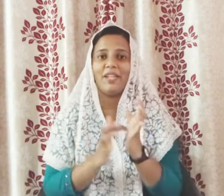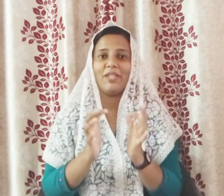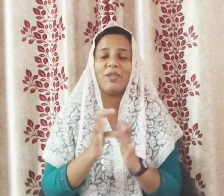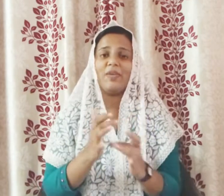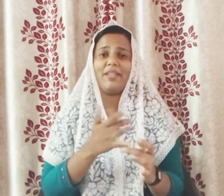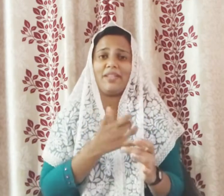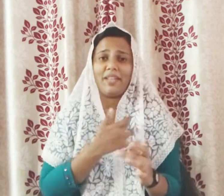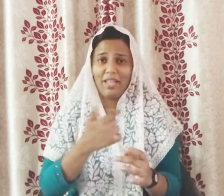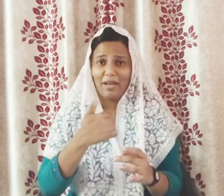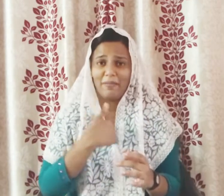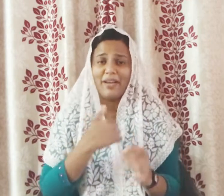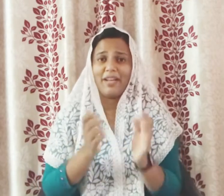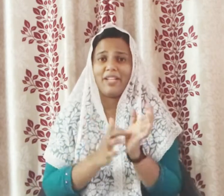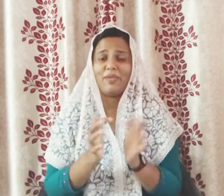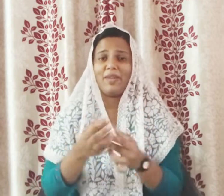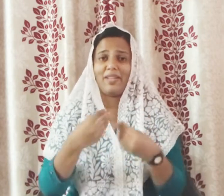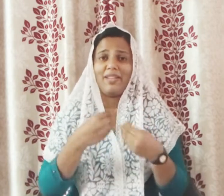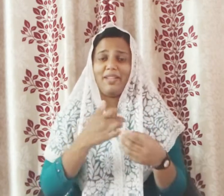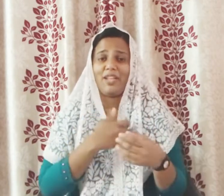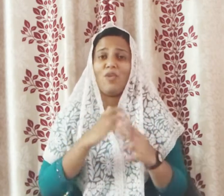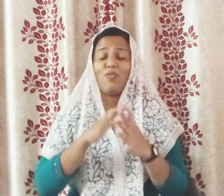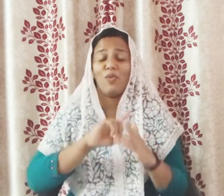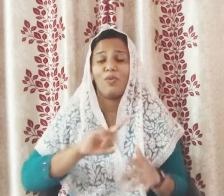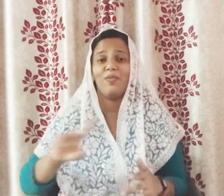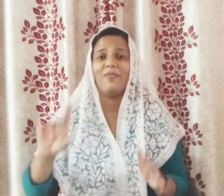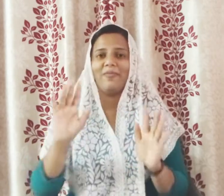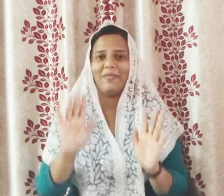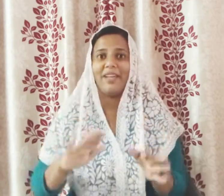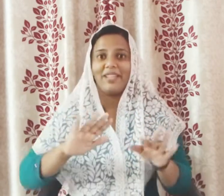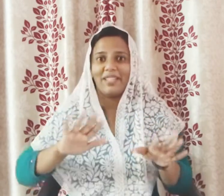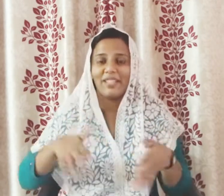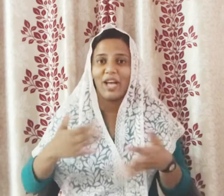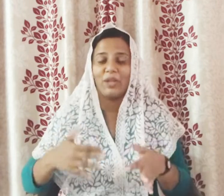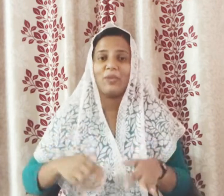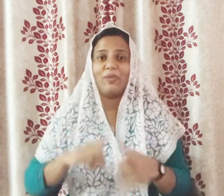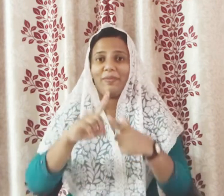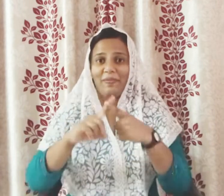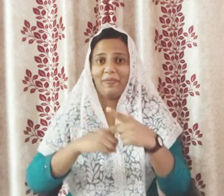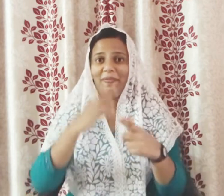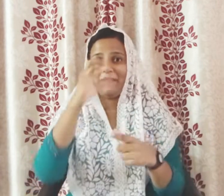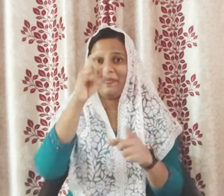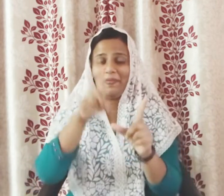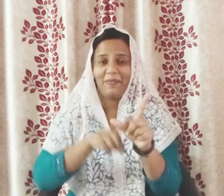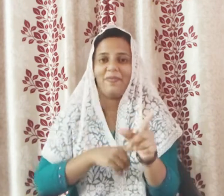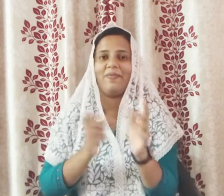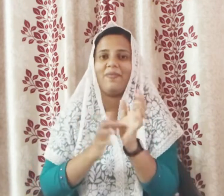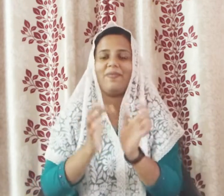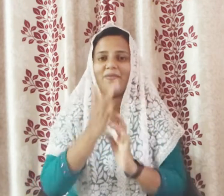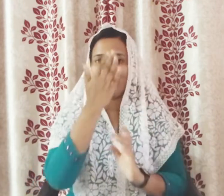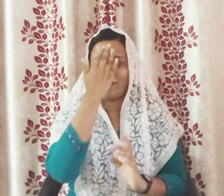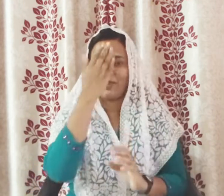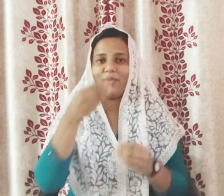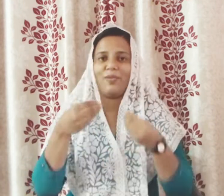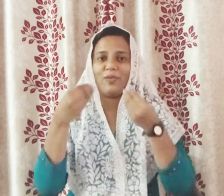ആ കർത്താവിൻ്റെ ദയ, നമ്മളോടുള്ള നമ്മുടെ കർത്താവിൻ്റെ ദയ എന്നേക്കുമുള്ളത്. അതുകൊണ്ട് സന്തോഷത്തോടെ, ആനന്ദത്തോടെ കർത്താവിന് സ്തോത്രം ചെയ്യണം.